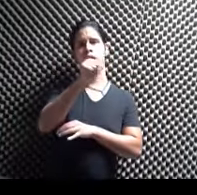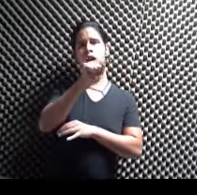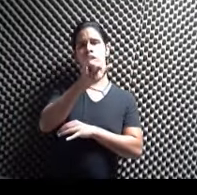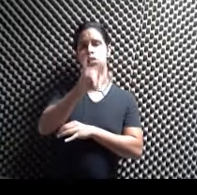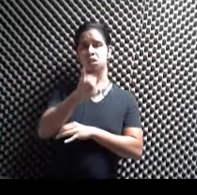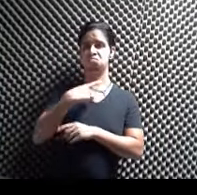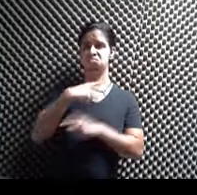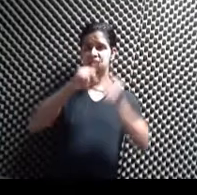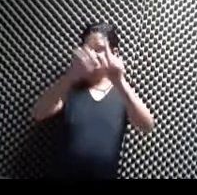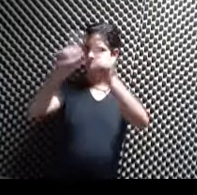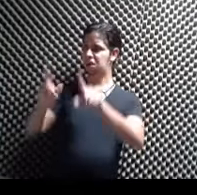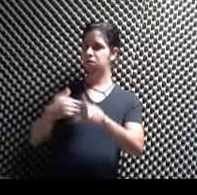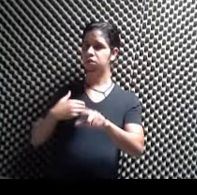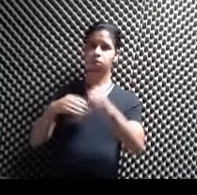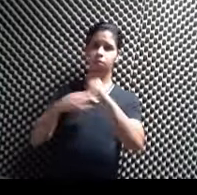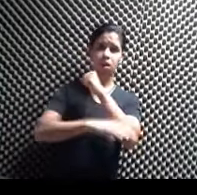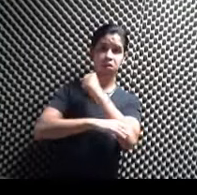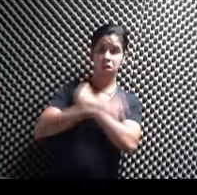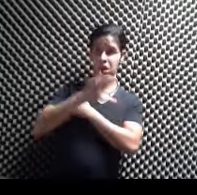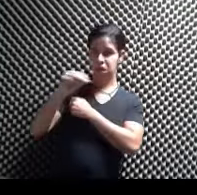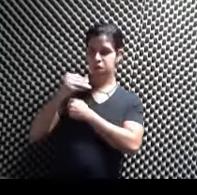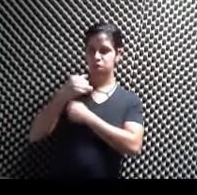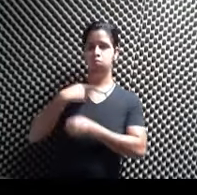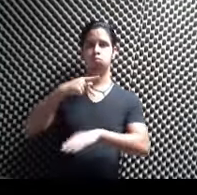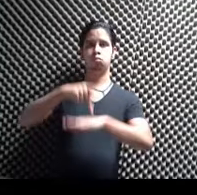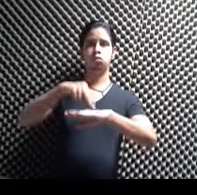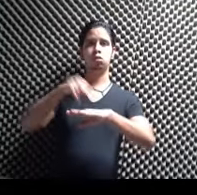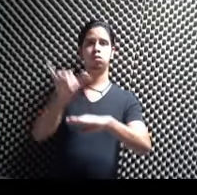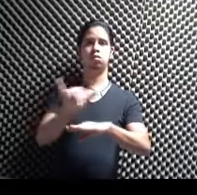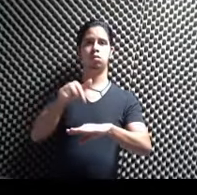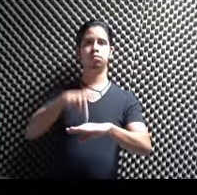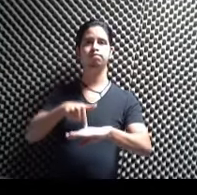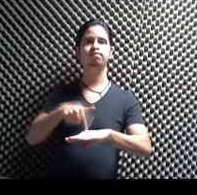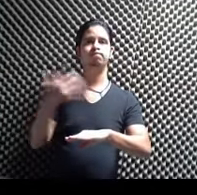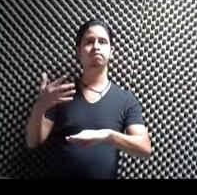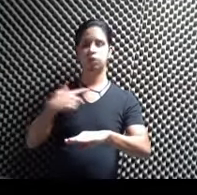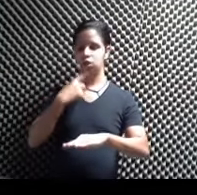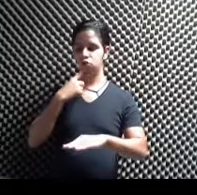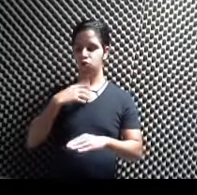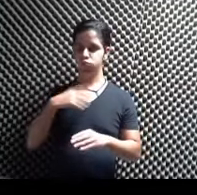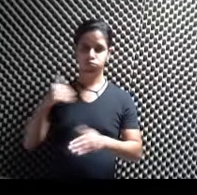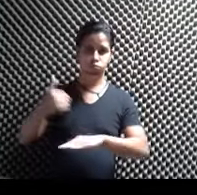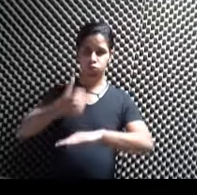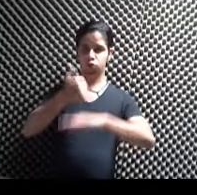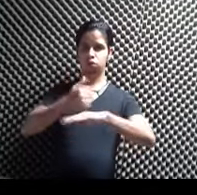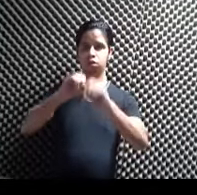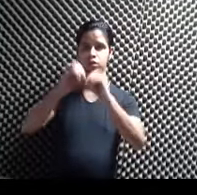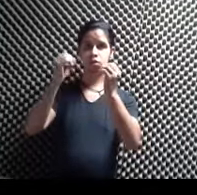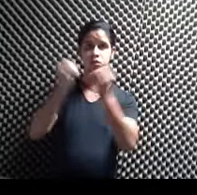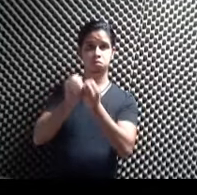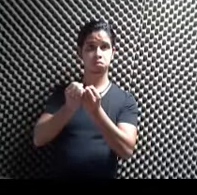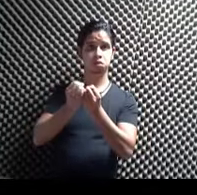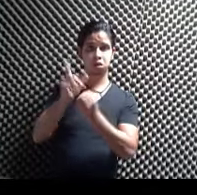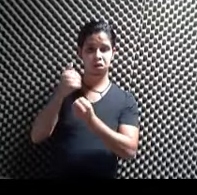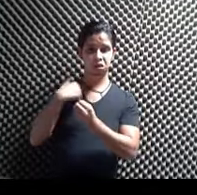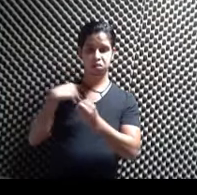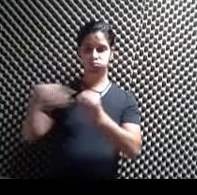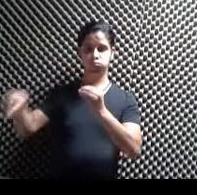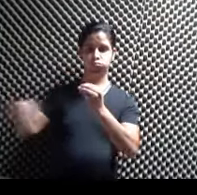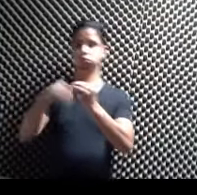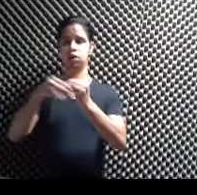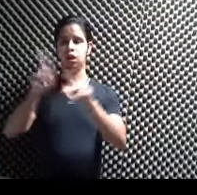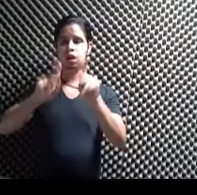Rico también. Pues, creé la organización... Y decidí también incluir el aspecto de personas sin techo, claro.